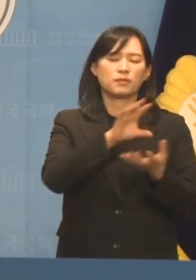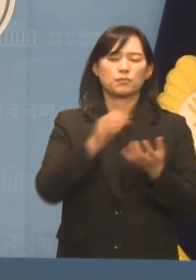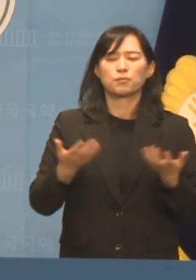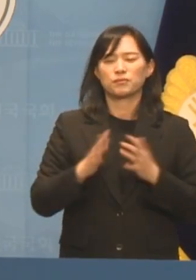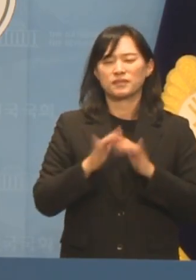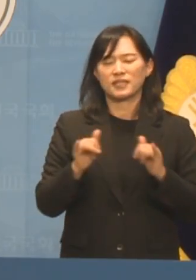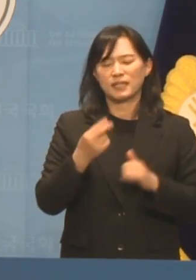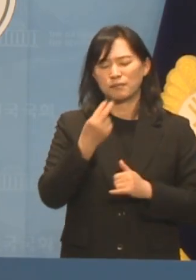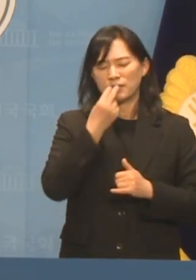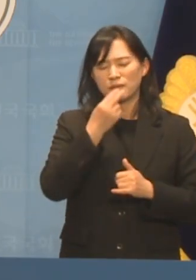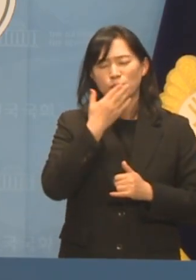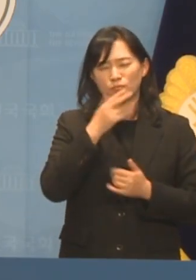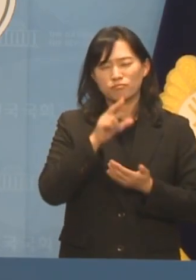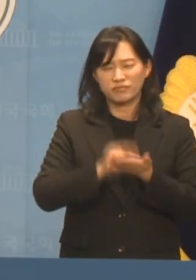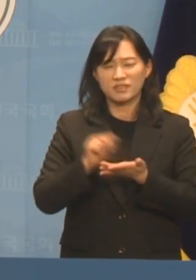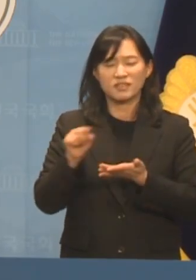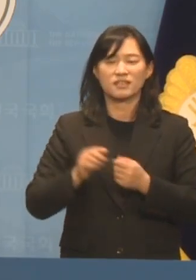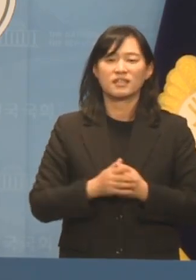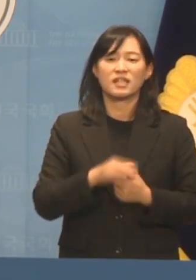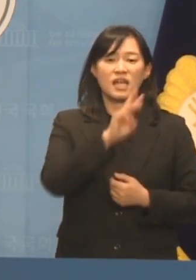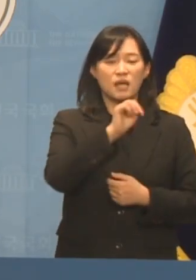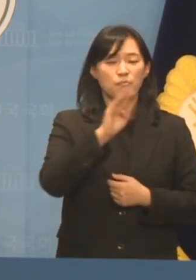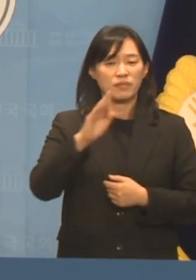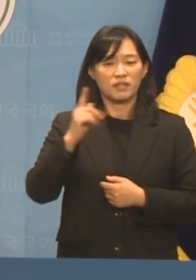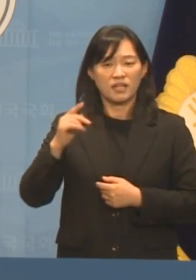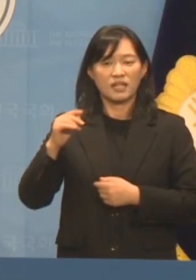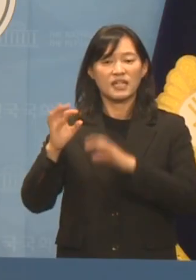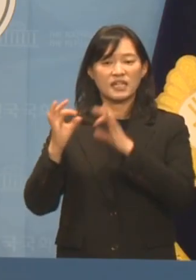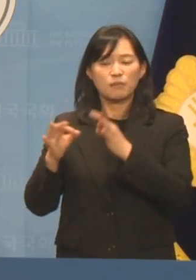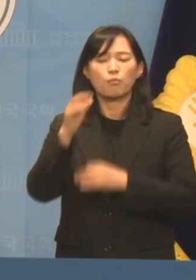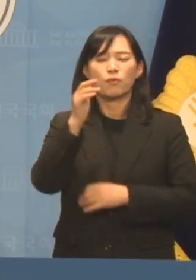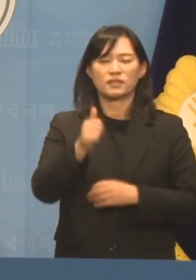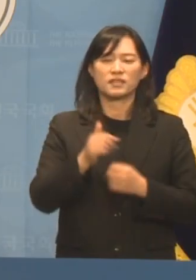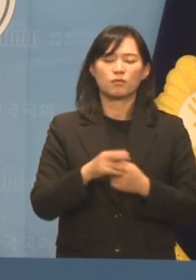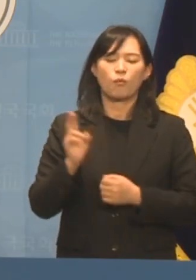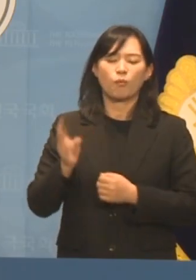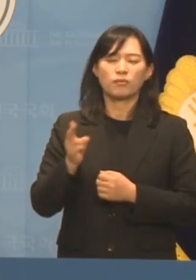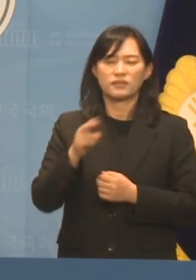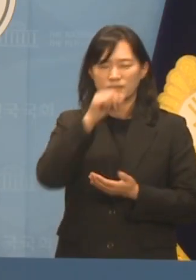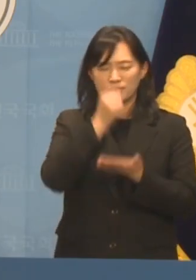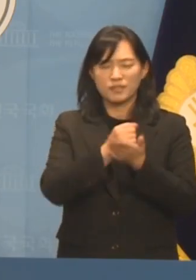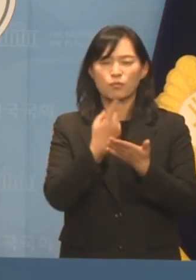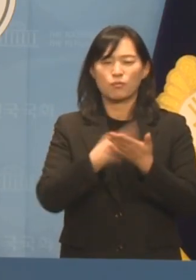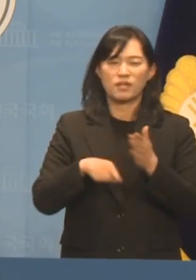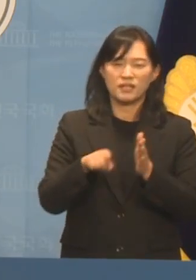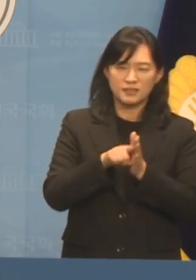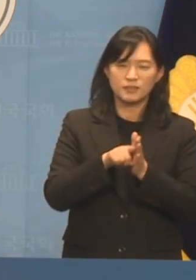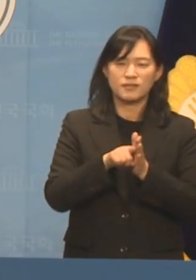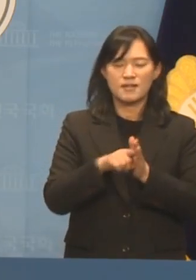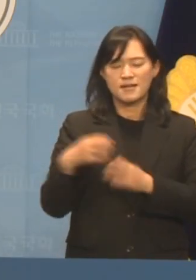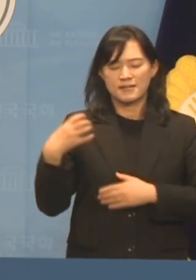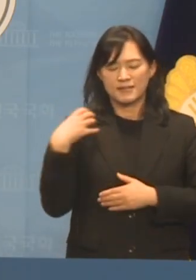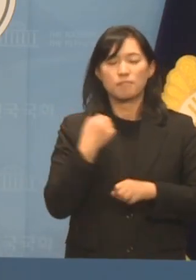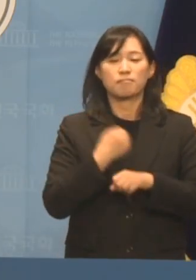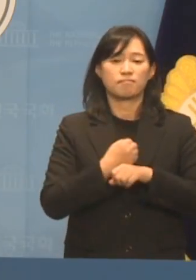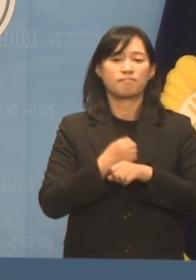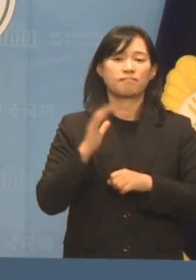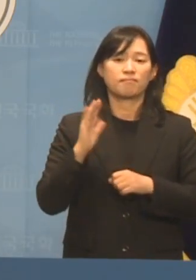자체입니다. 그러기에 MBK 김명주 회장은 홈플러스 정상화를 위해 책임져야